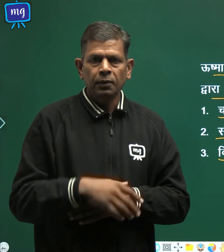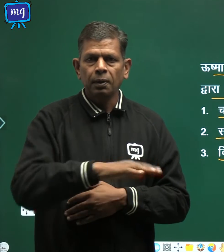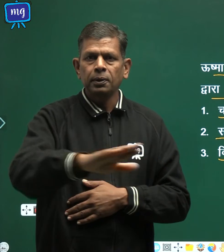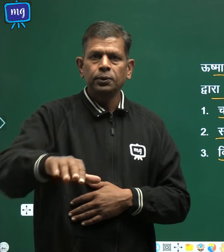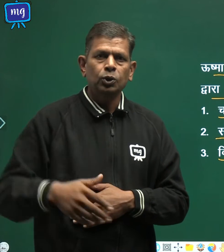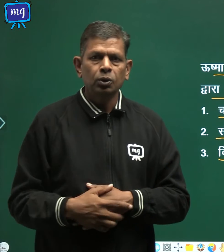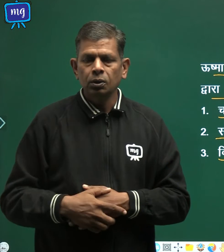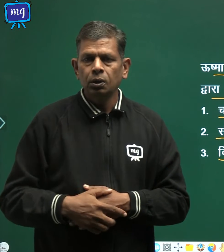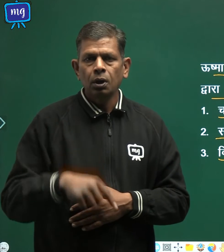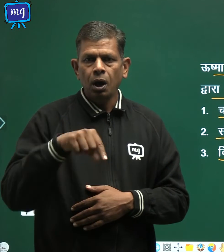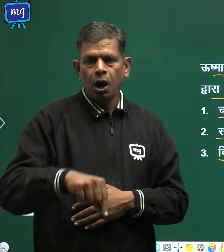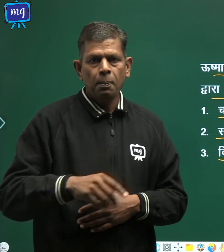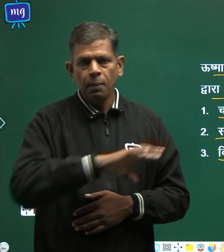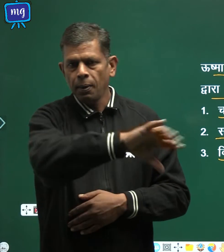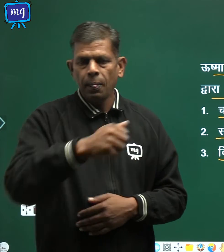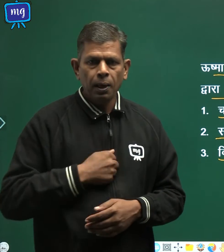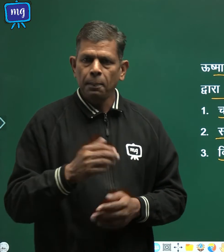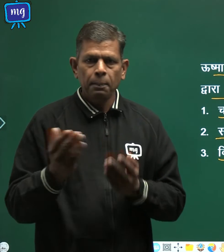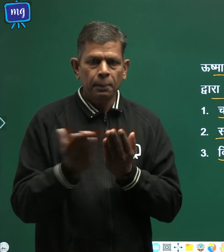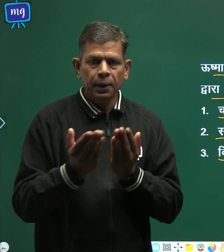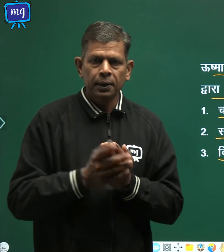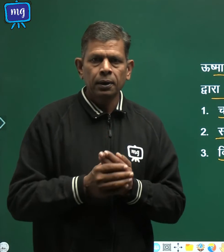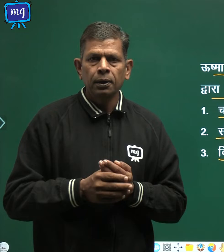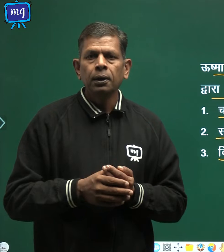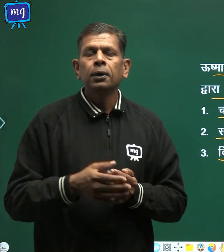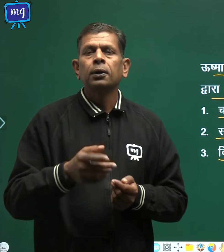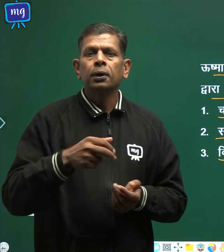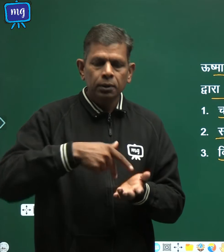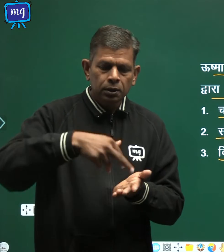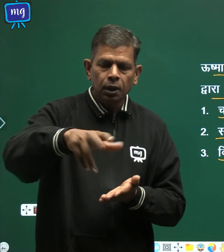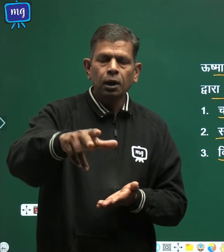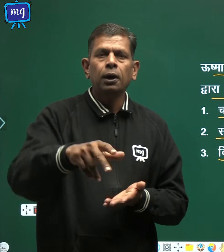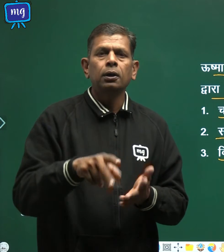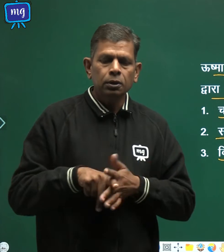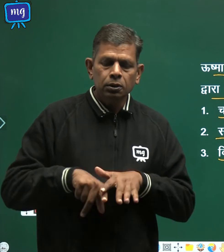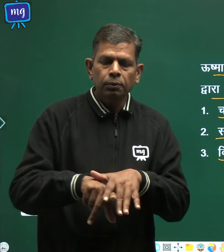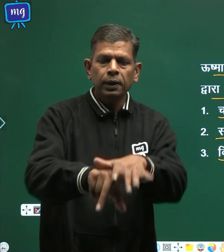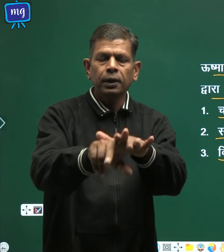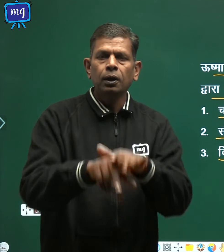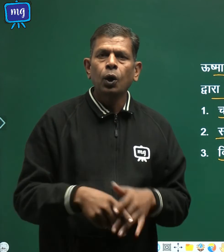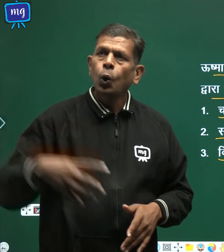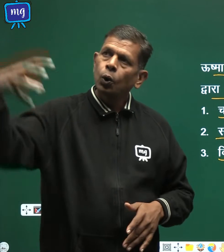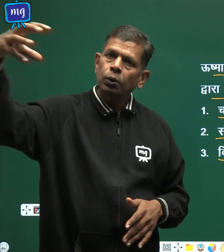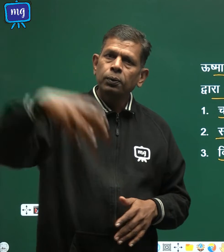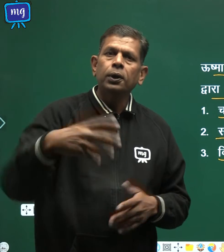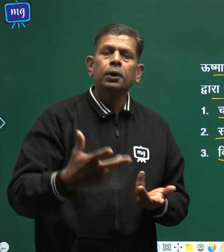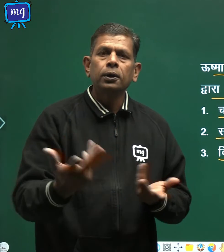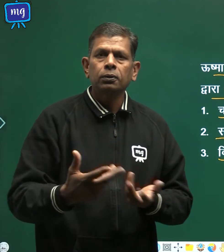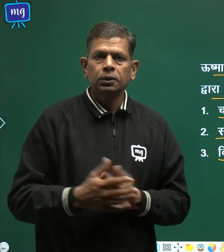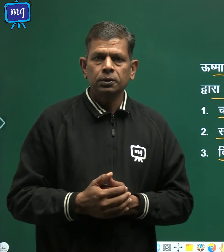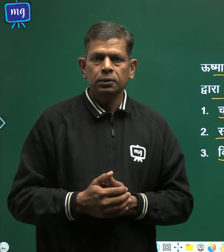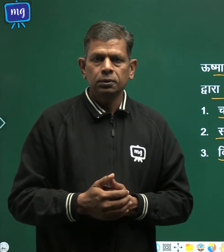बच्चों, अब हम पढ़ेंगे कि चालन, संवहन और विकिरण क्या होते